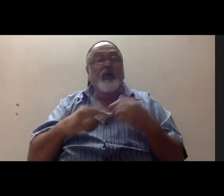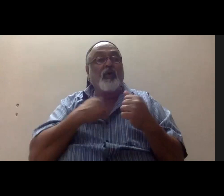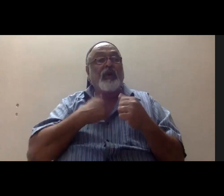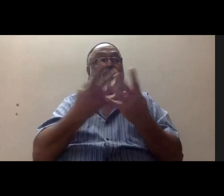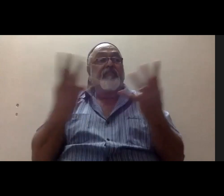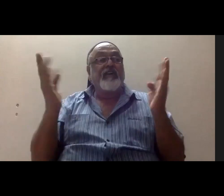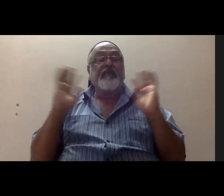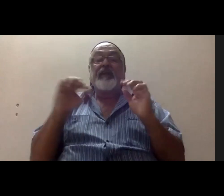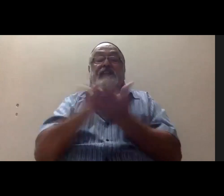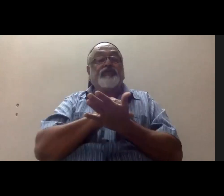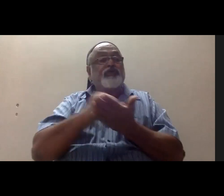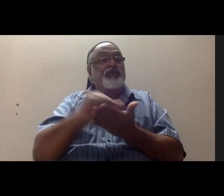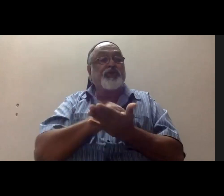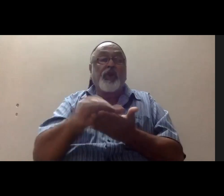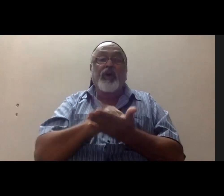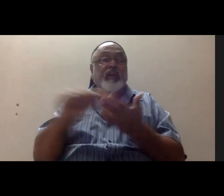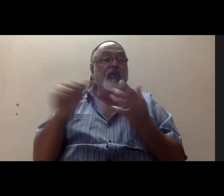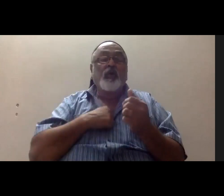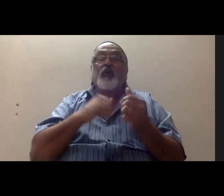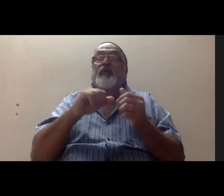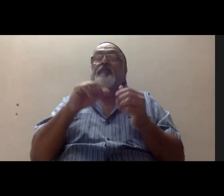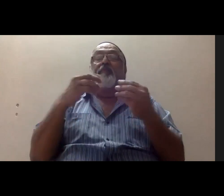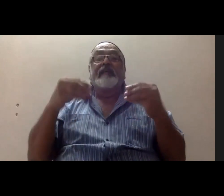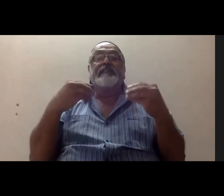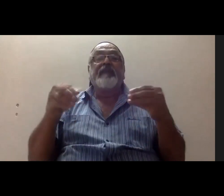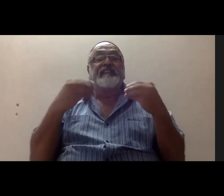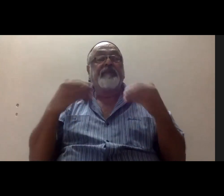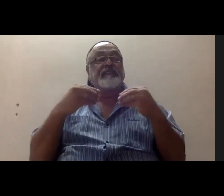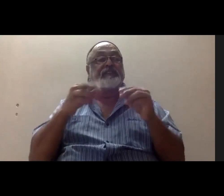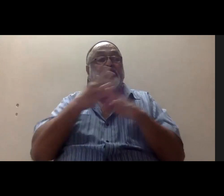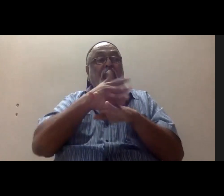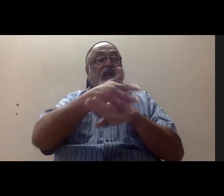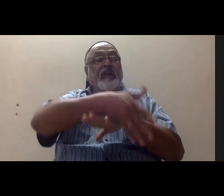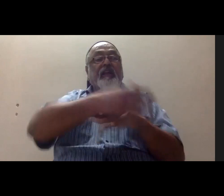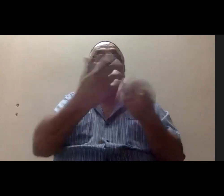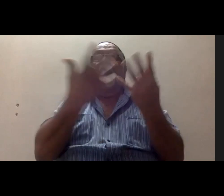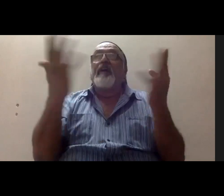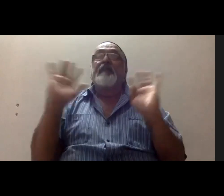destroy होता जा रहा है with the plastic consumption। So इससे हमारा क्या है कि